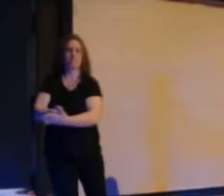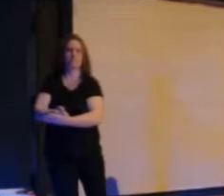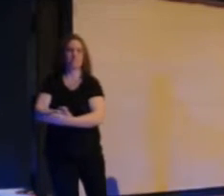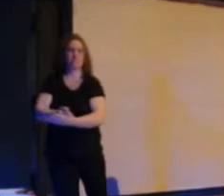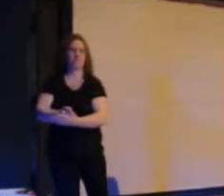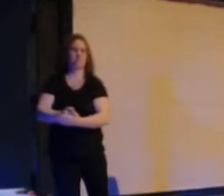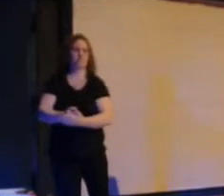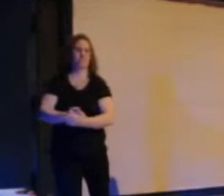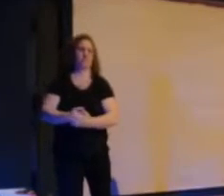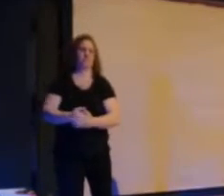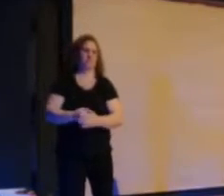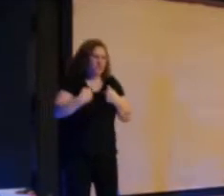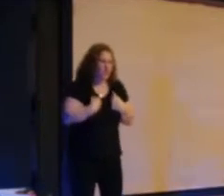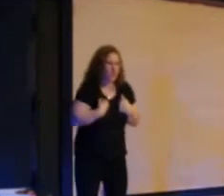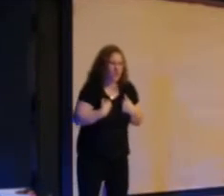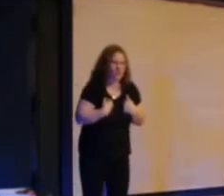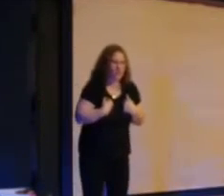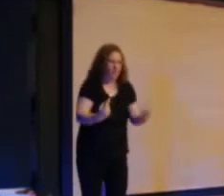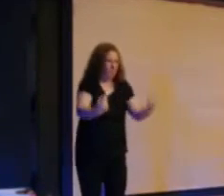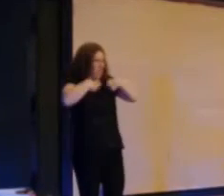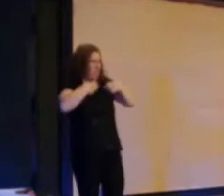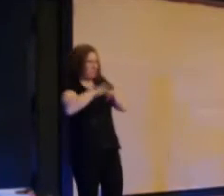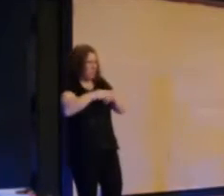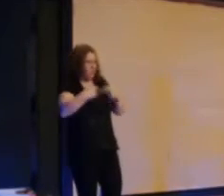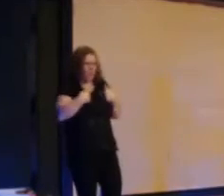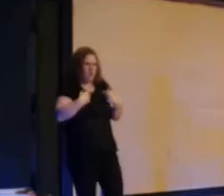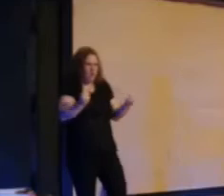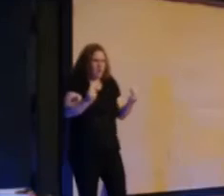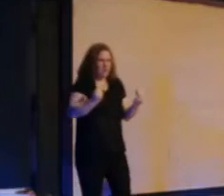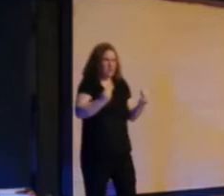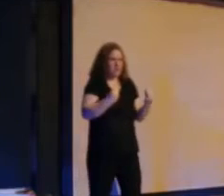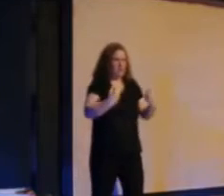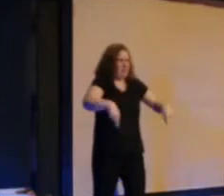¿Por qué yo? ¿Qué he hecho?